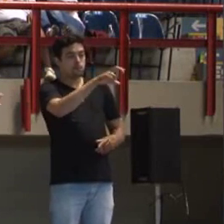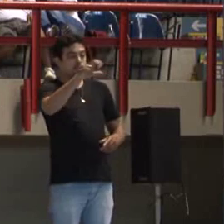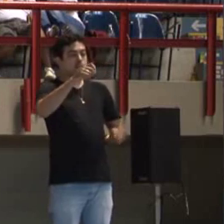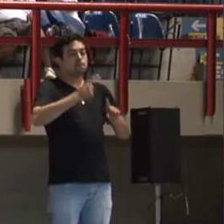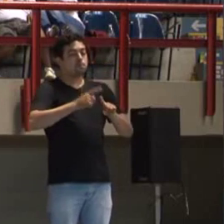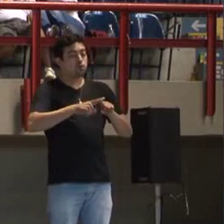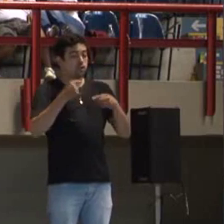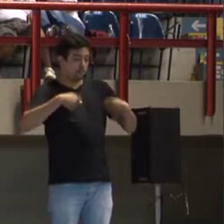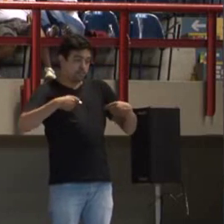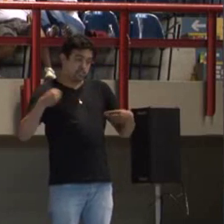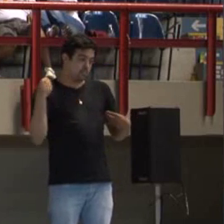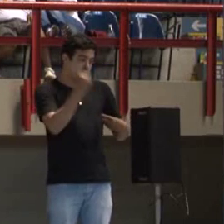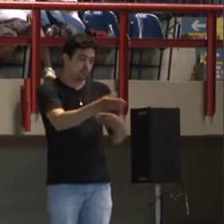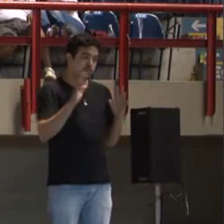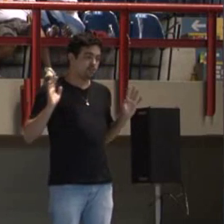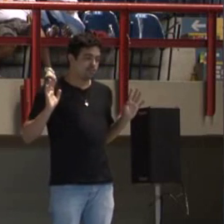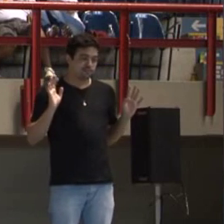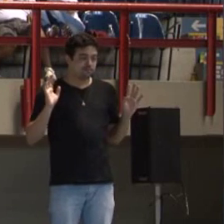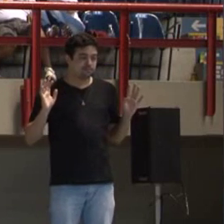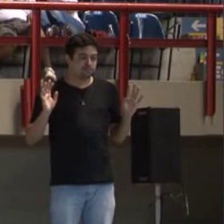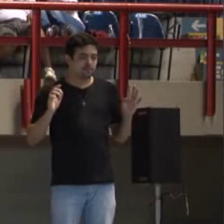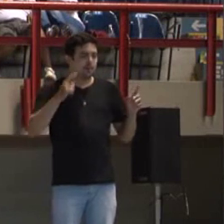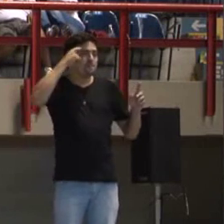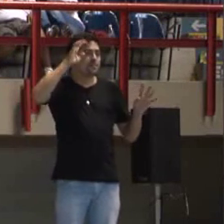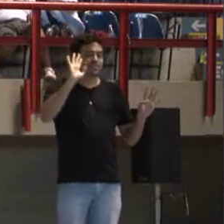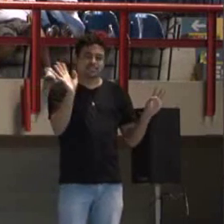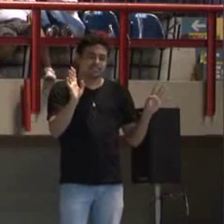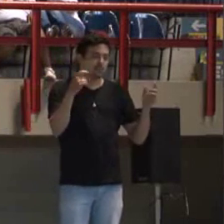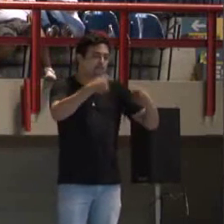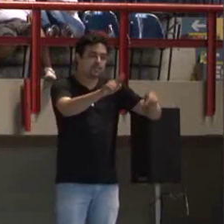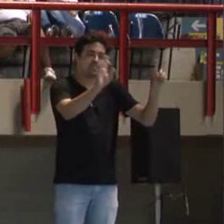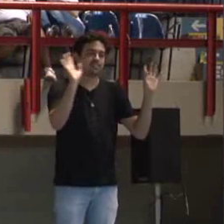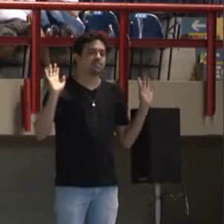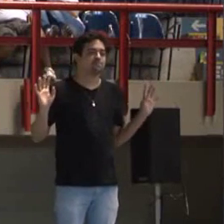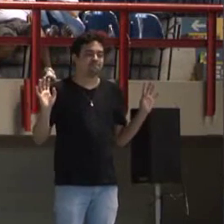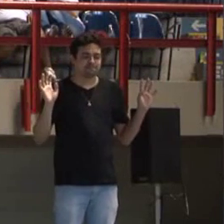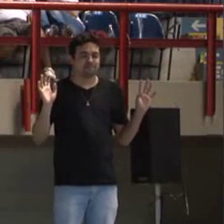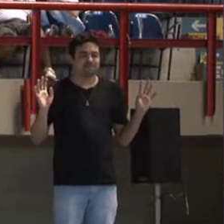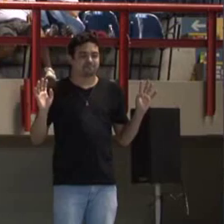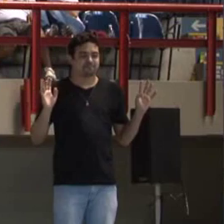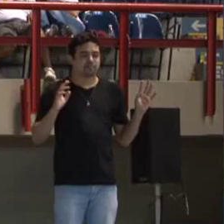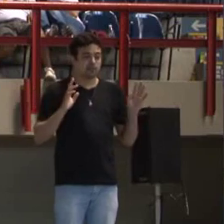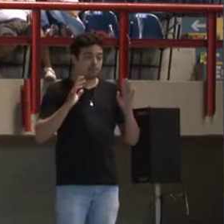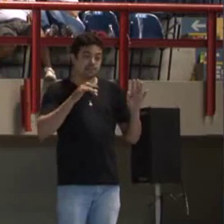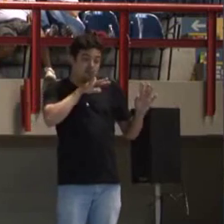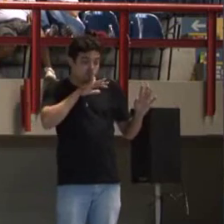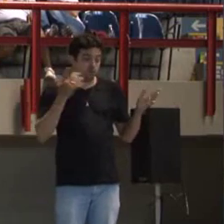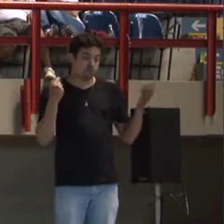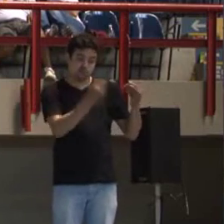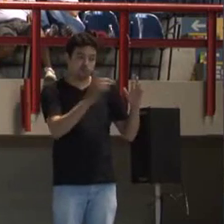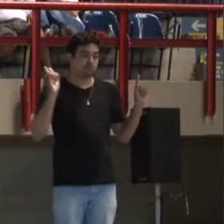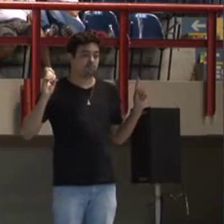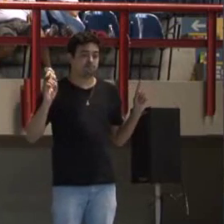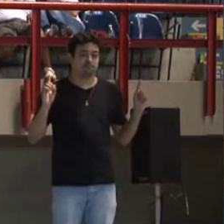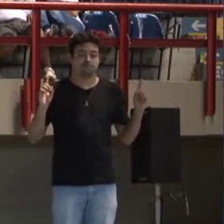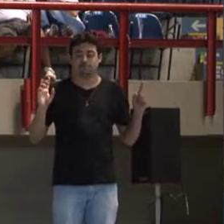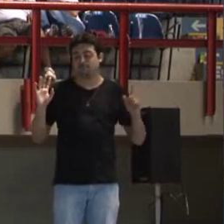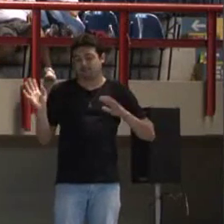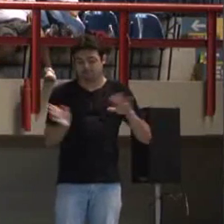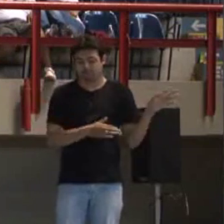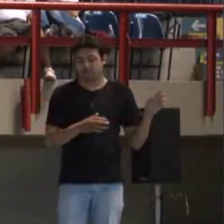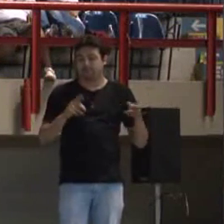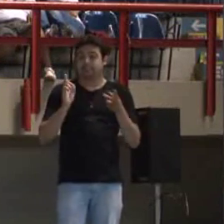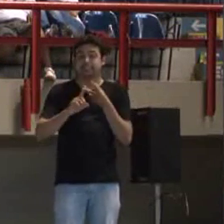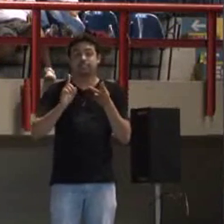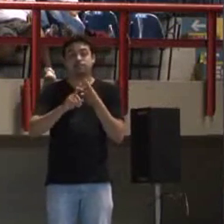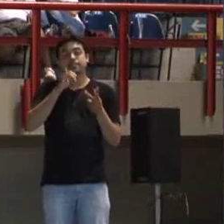quê? Porque você está precisando. Mas eu penso, então não precisa. Se não está achando ruim, não precisa. O homem